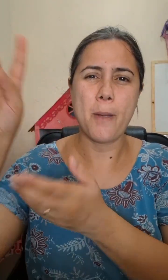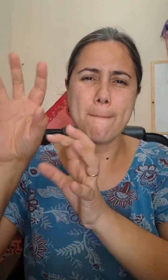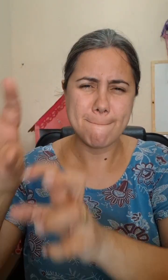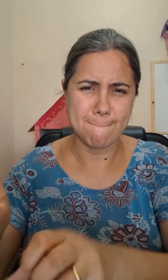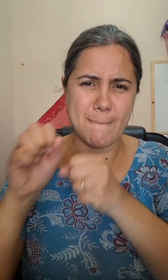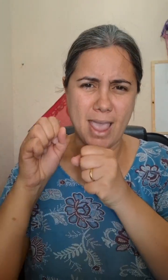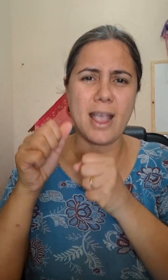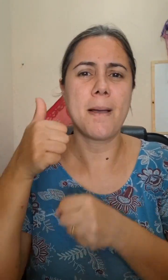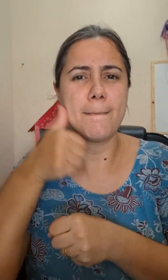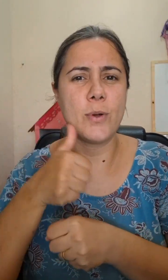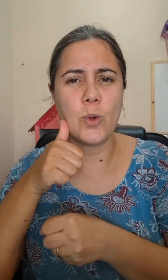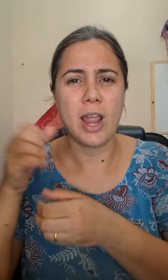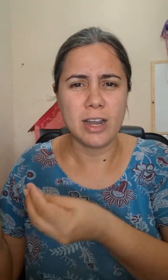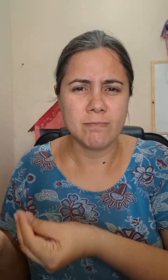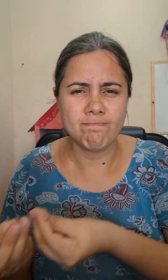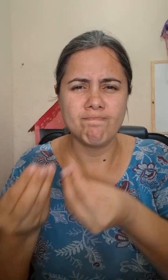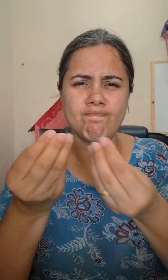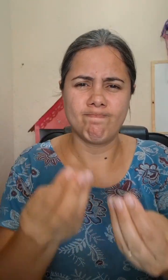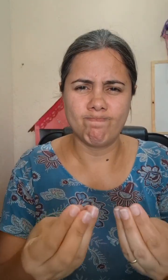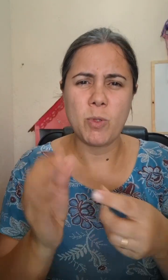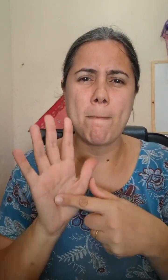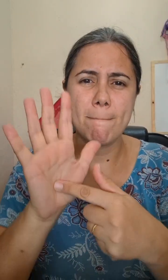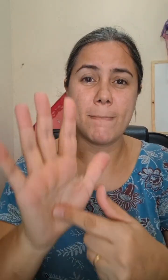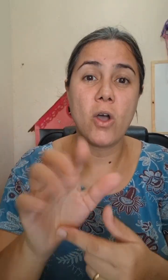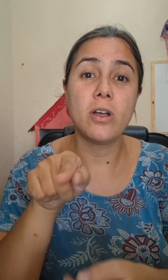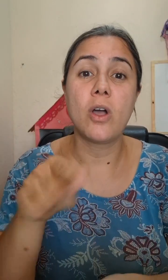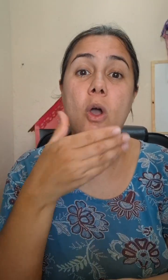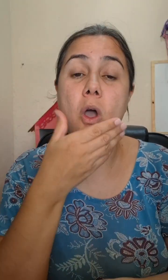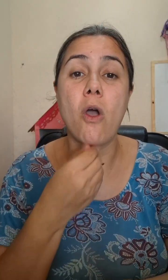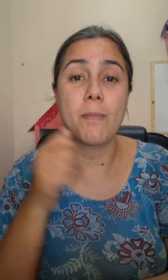Adão, maravilhado, recitou uma poesia